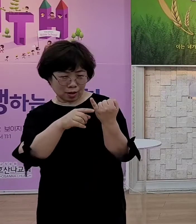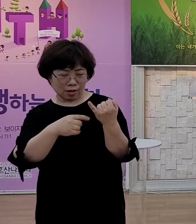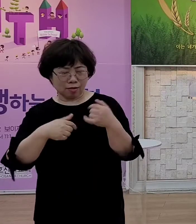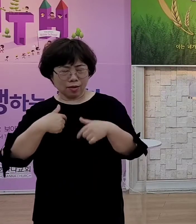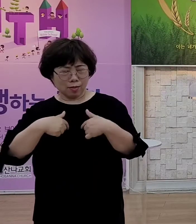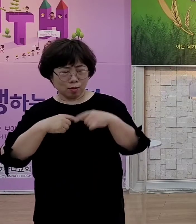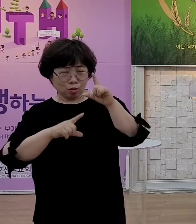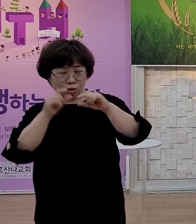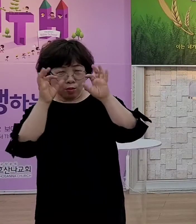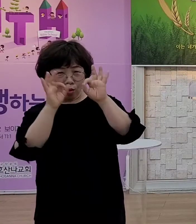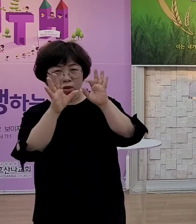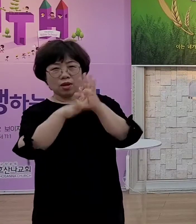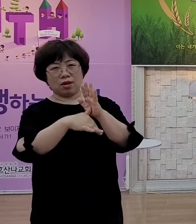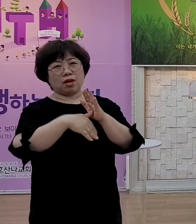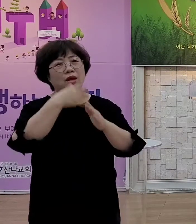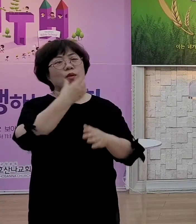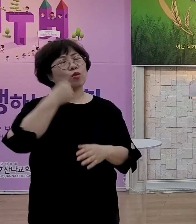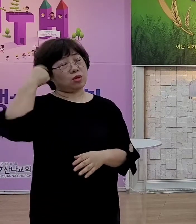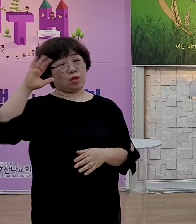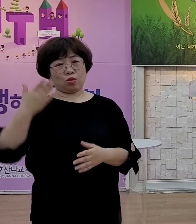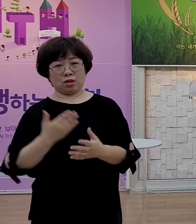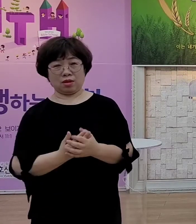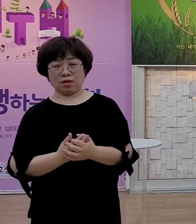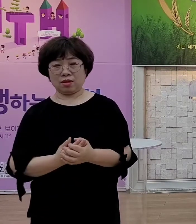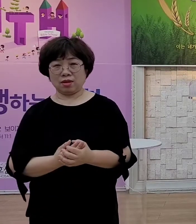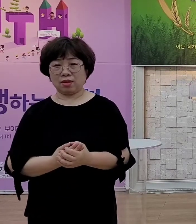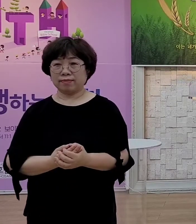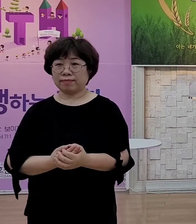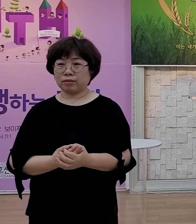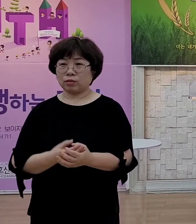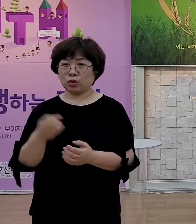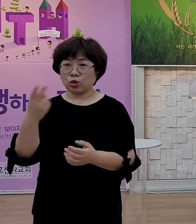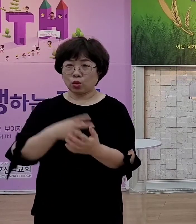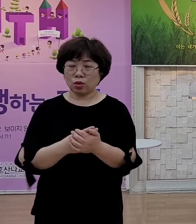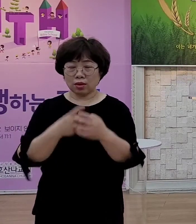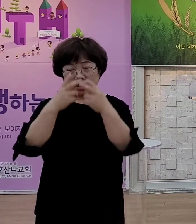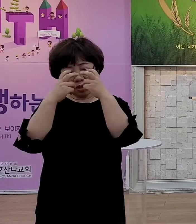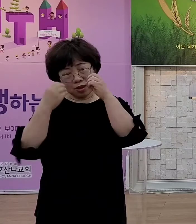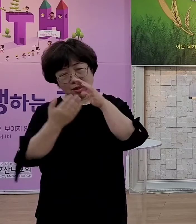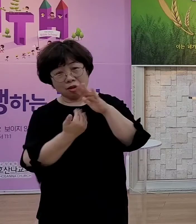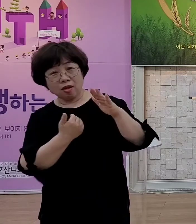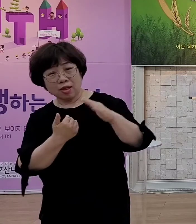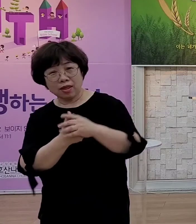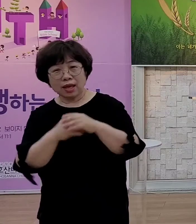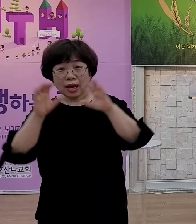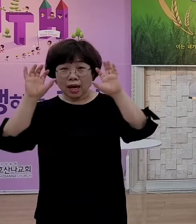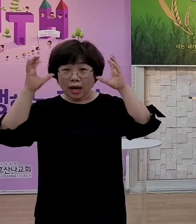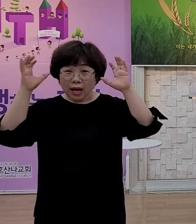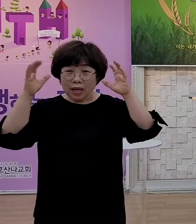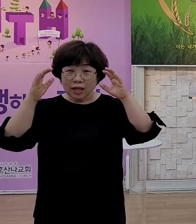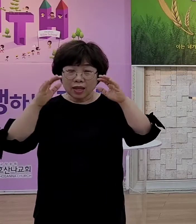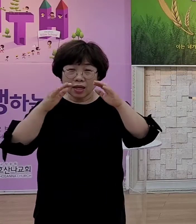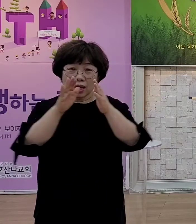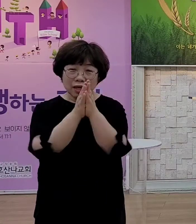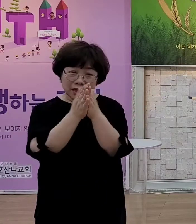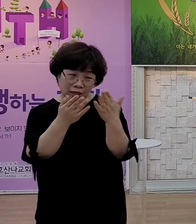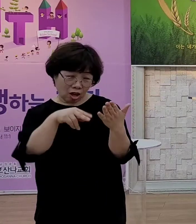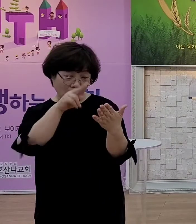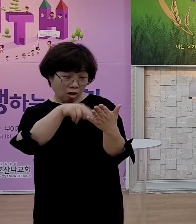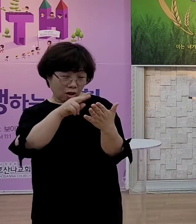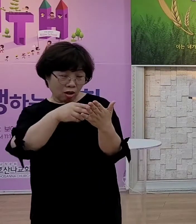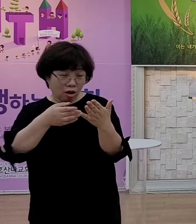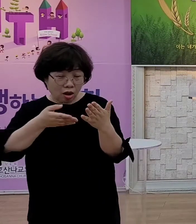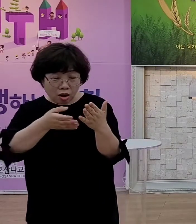행복이에요. 그런가 하면 잠자리 들기 전에 아이들에게 책을